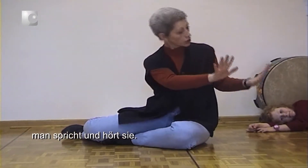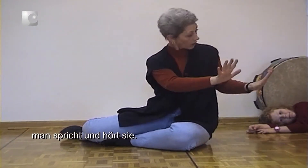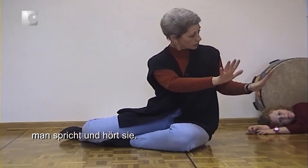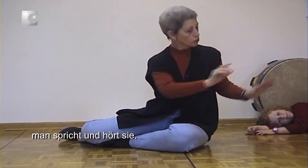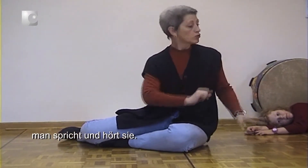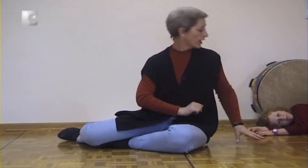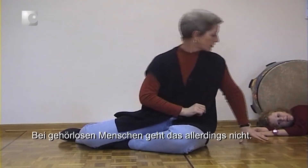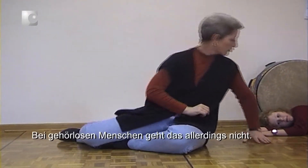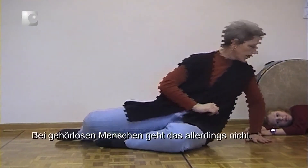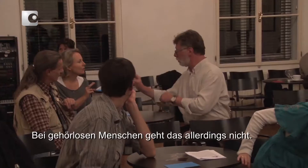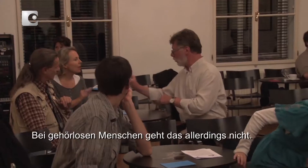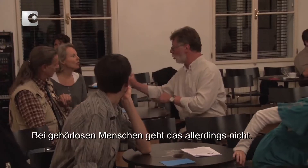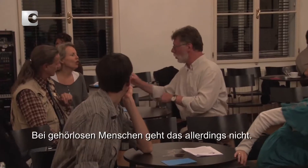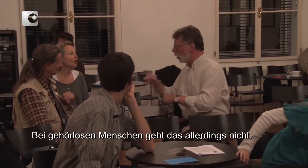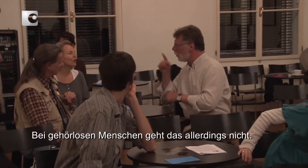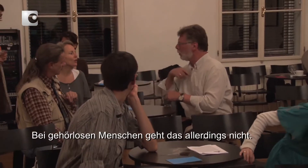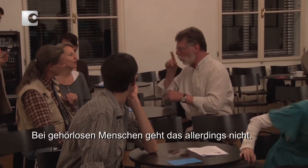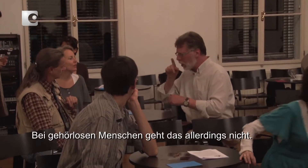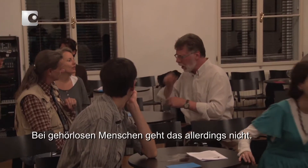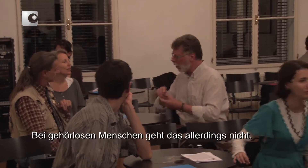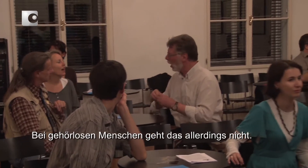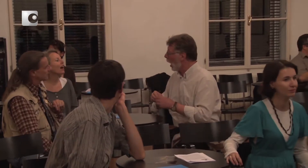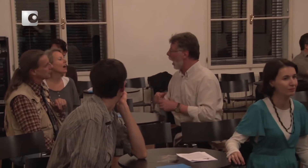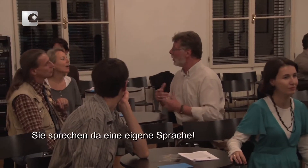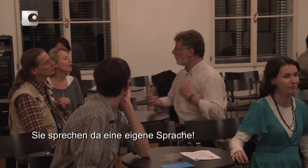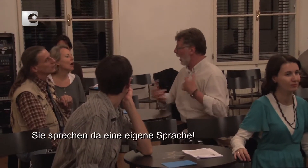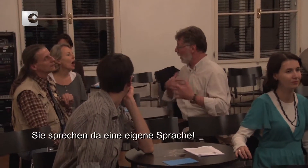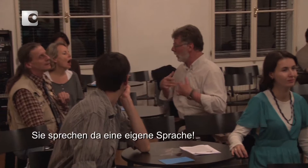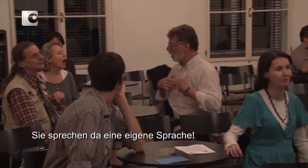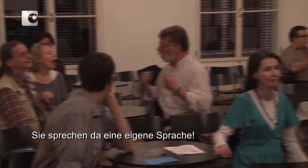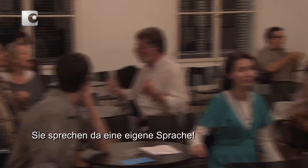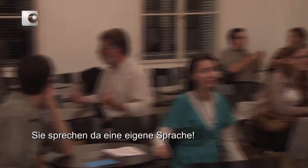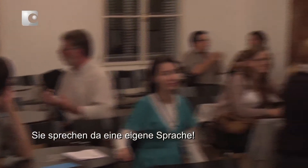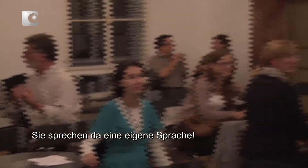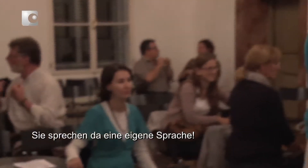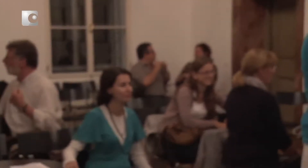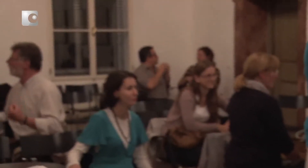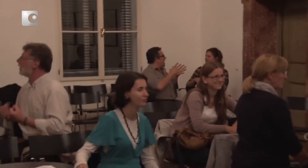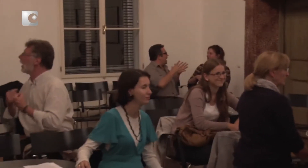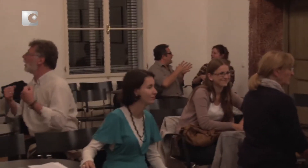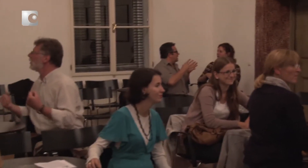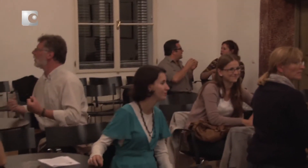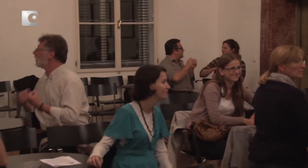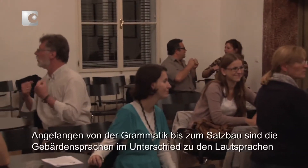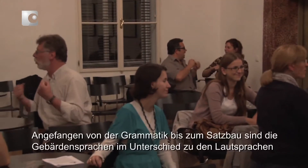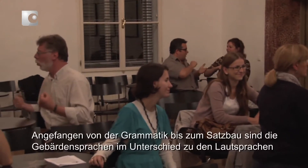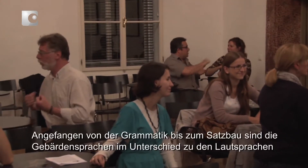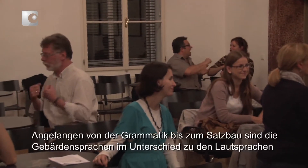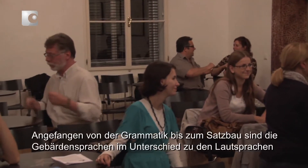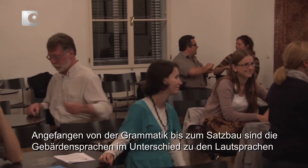Bei gehörlosen Menschen geht das allerdings nicht, sie sprechen da eine eigene Sprache. Angefangen von der